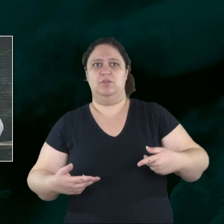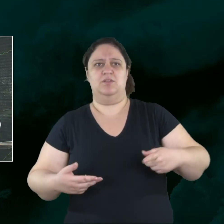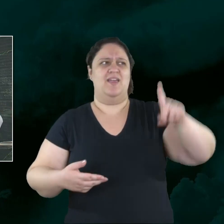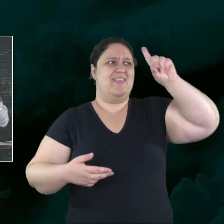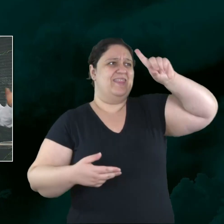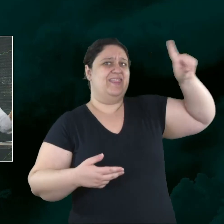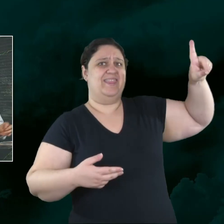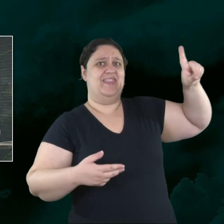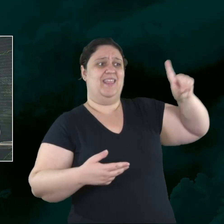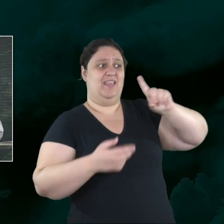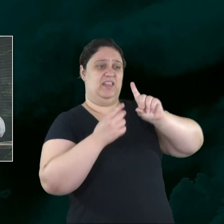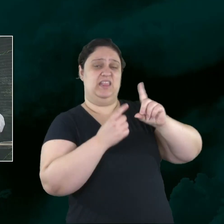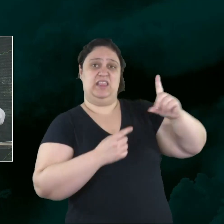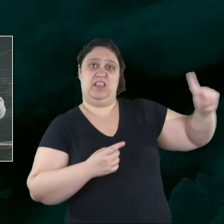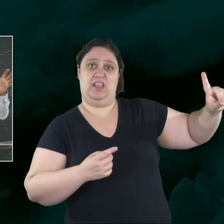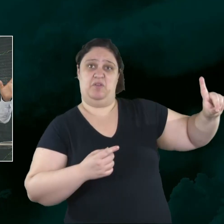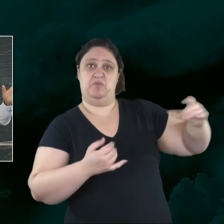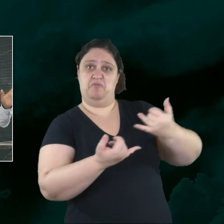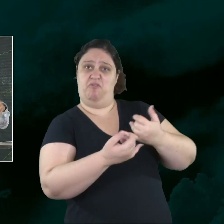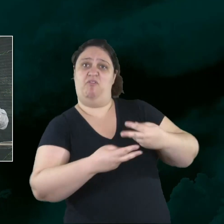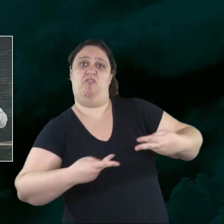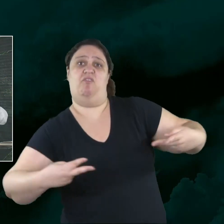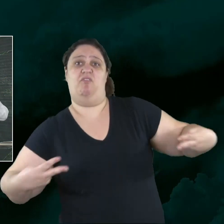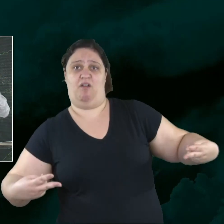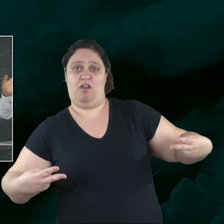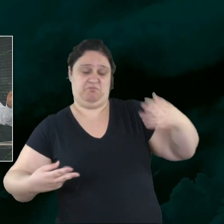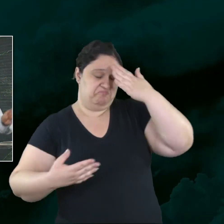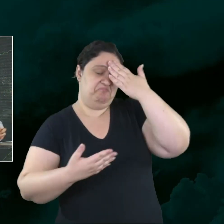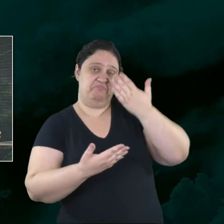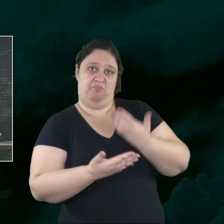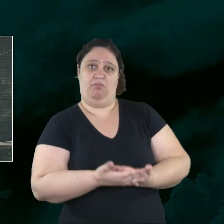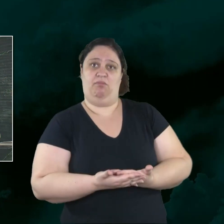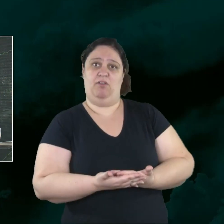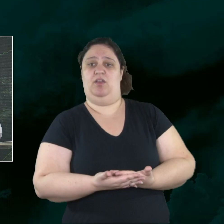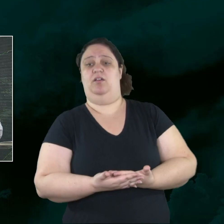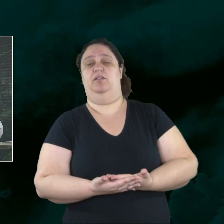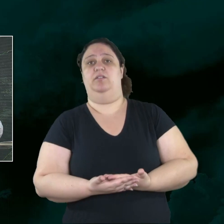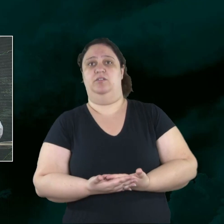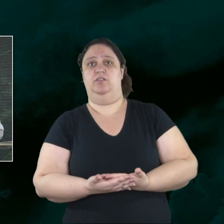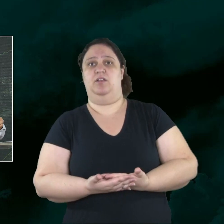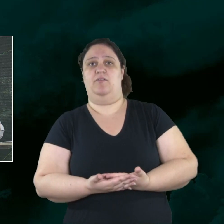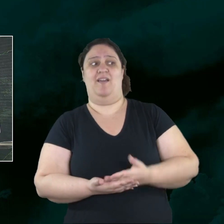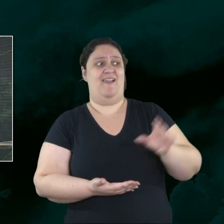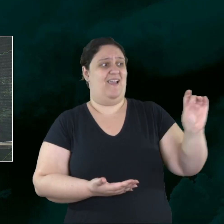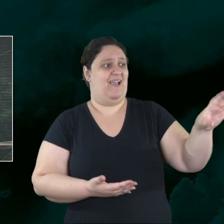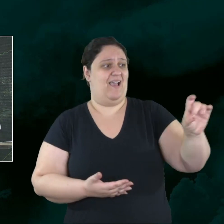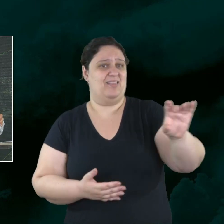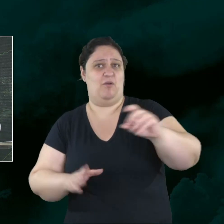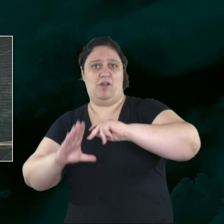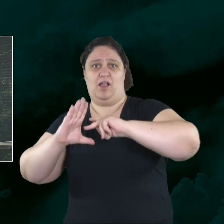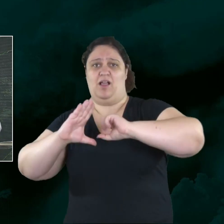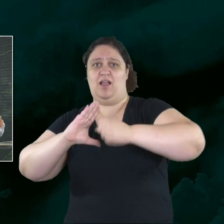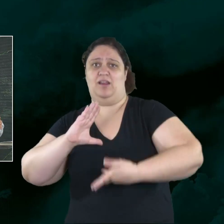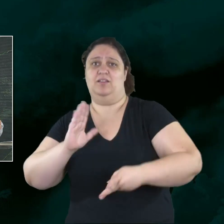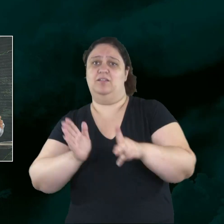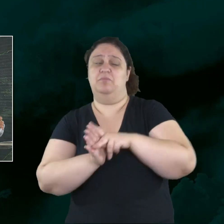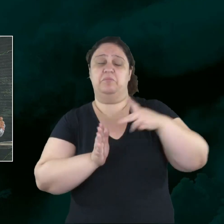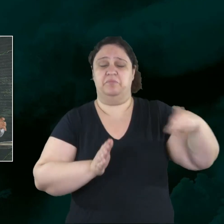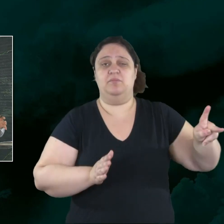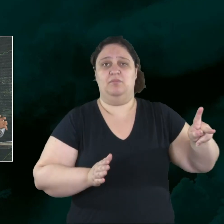deuses, muitos ídolos, e cada deus tinha a sua característica. Portanto, as leis que eles